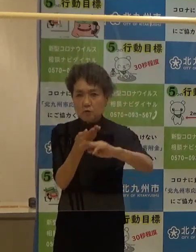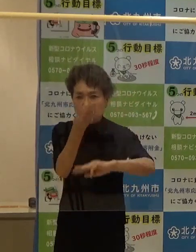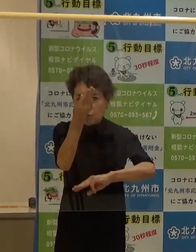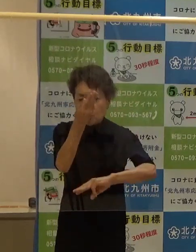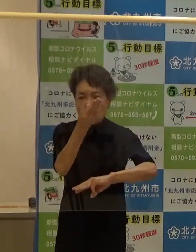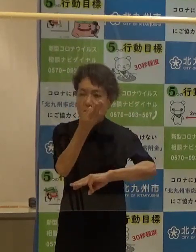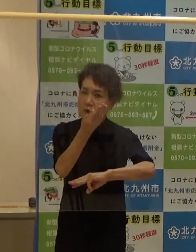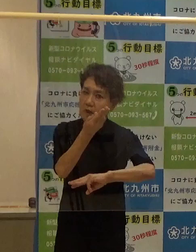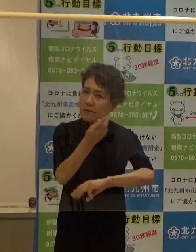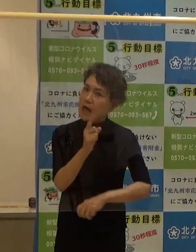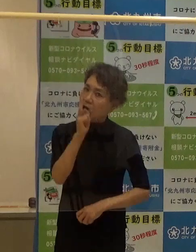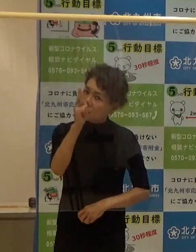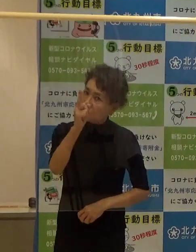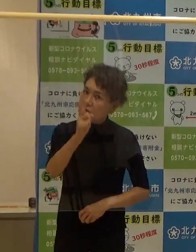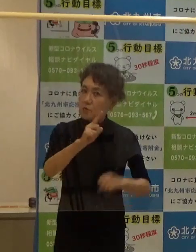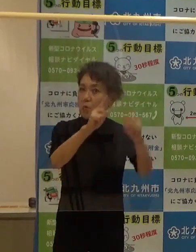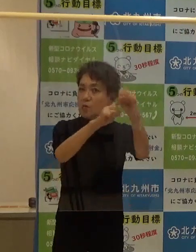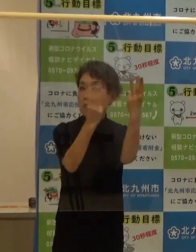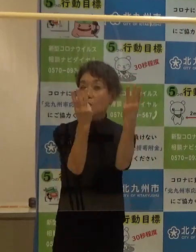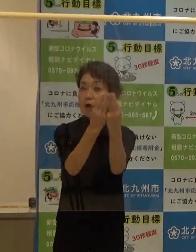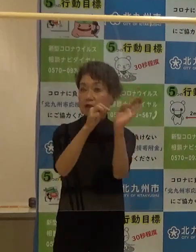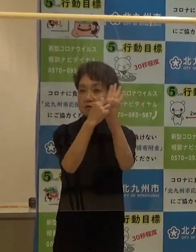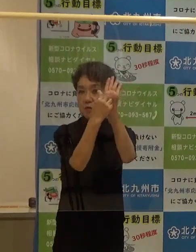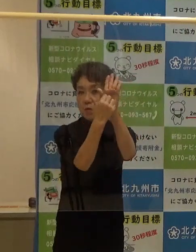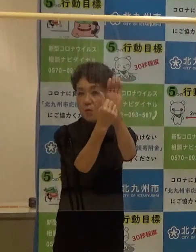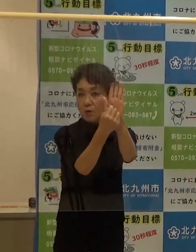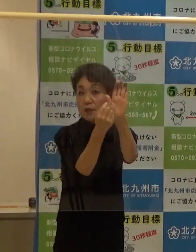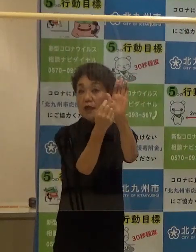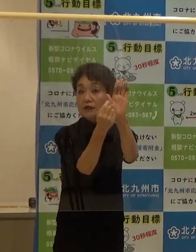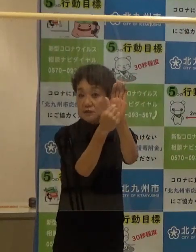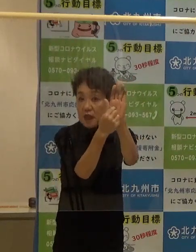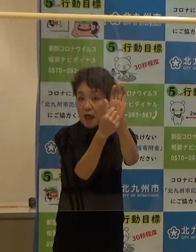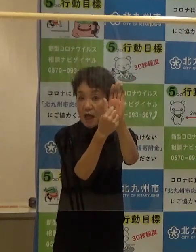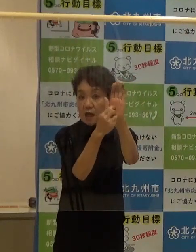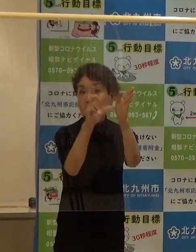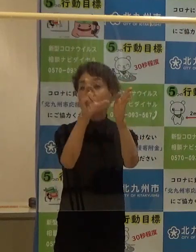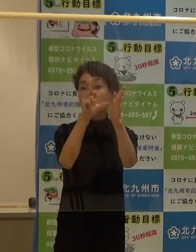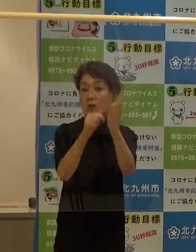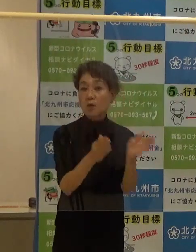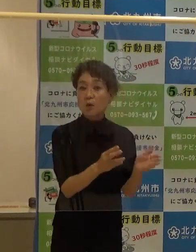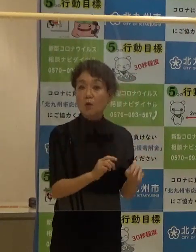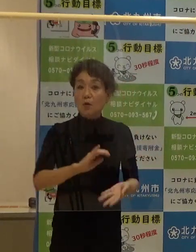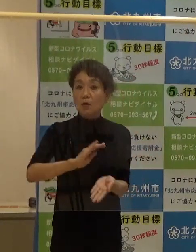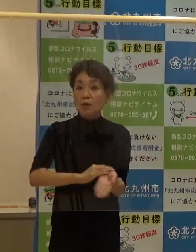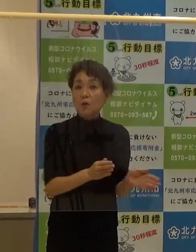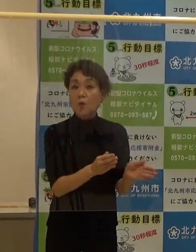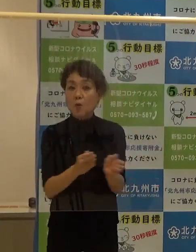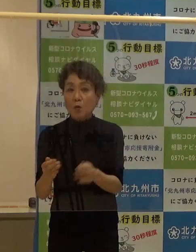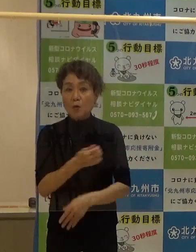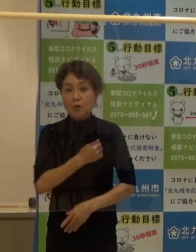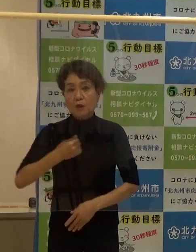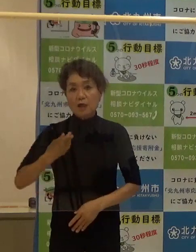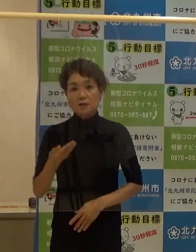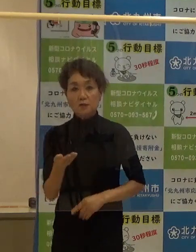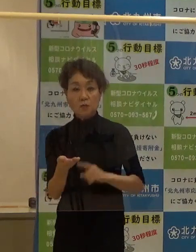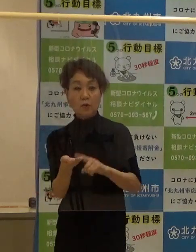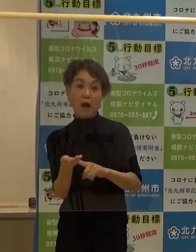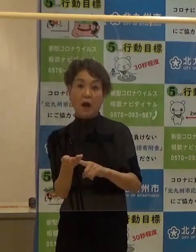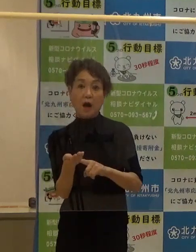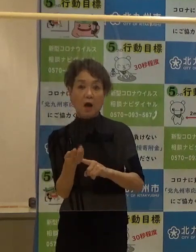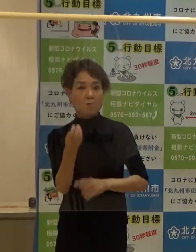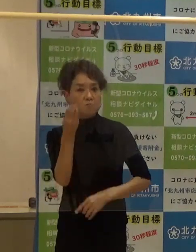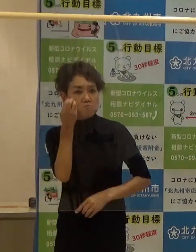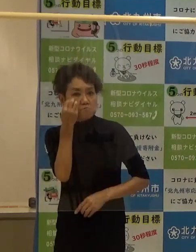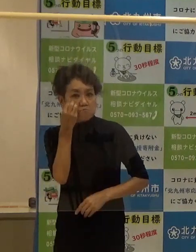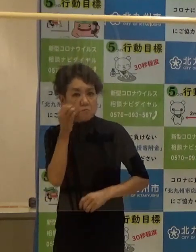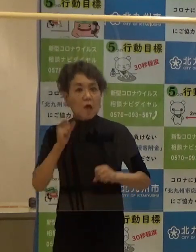基準といいますか、一つの指標を出して、そうなった時でも医療提供体制は大丈夫かと、そういうシミュレーションを行う